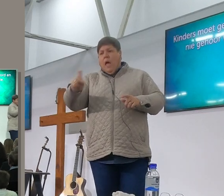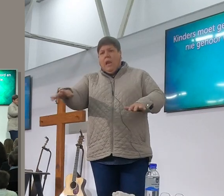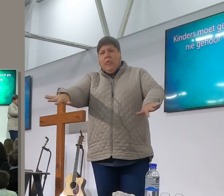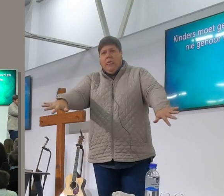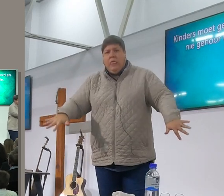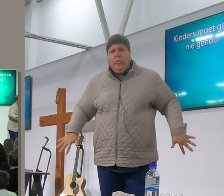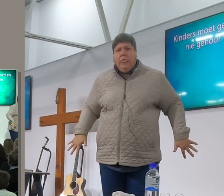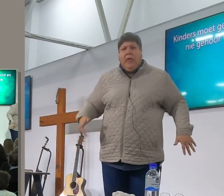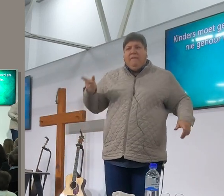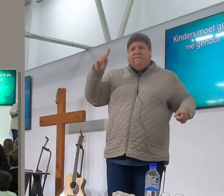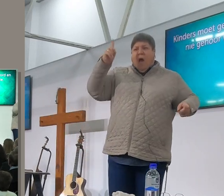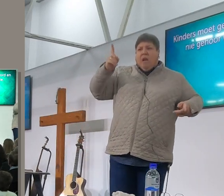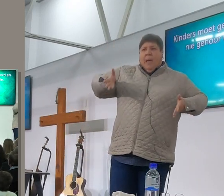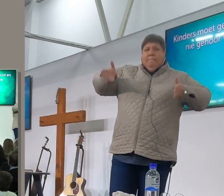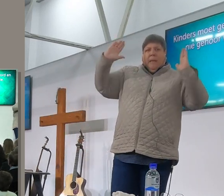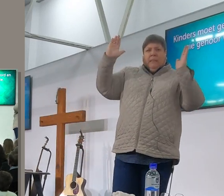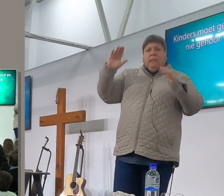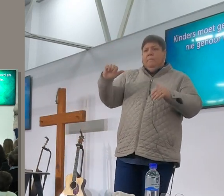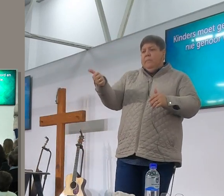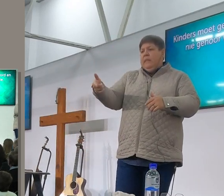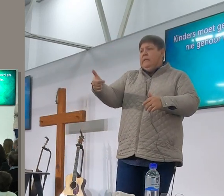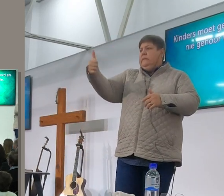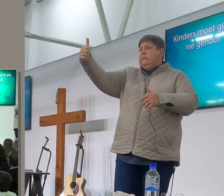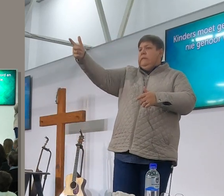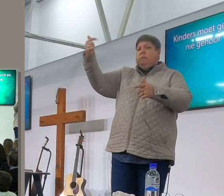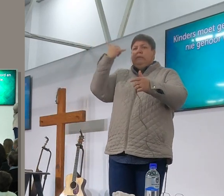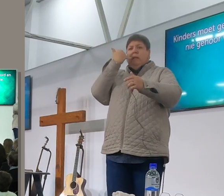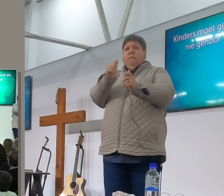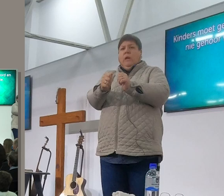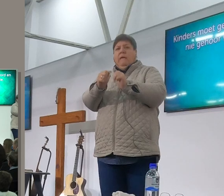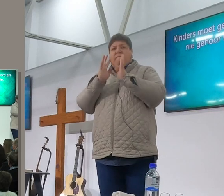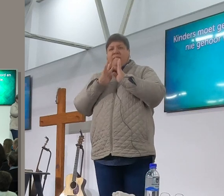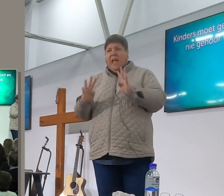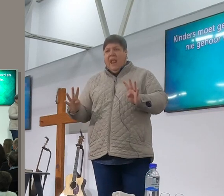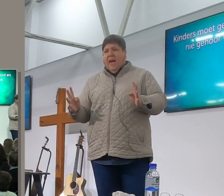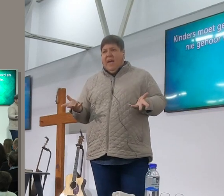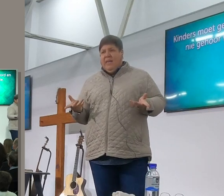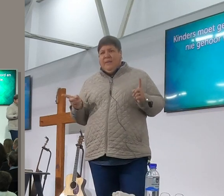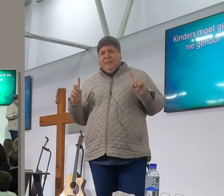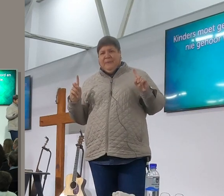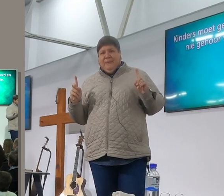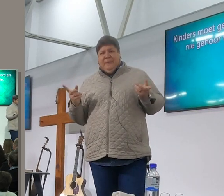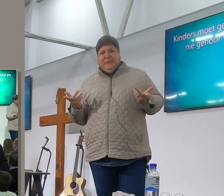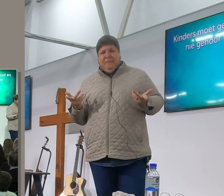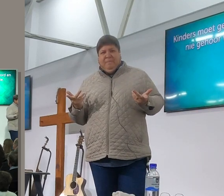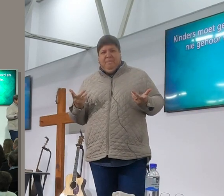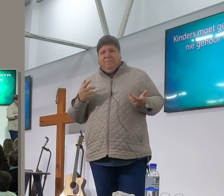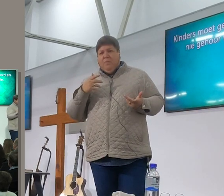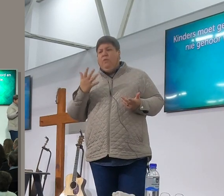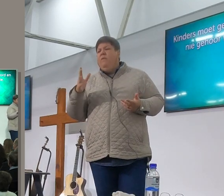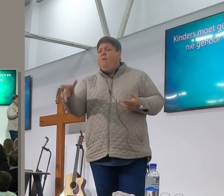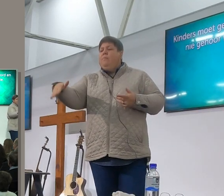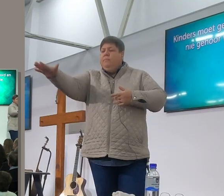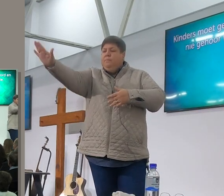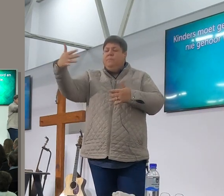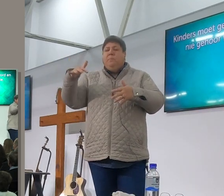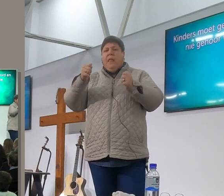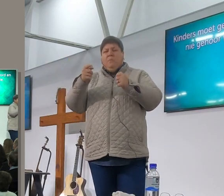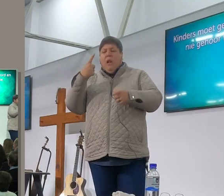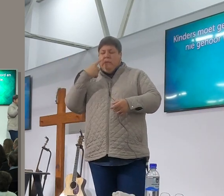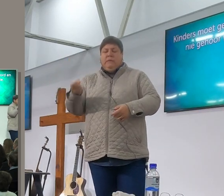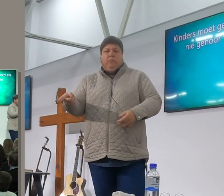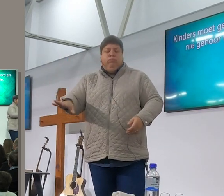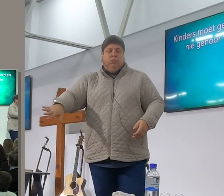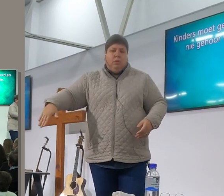Dis gevaarlik. Gaan tel jou tone iewers. Wie van julle se ouers het sulke goed gesê? Dit beteken maar net eintlik jy's lastig. Vandag is kinders 'n bietjie anders. Ek